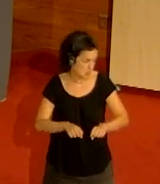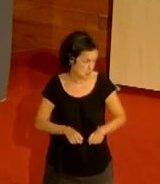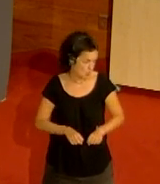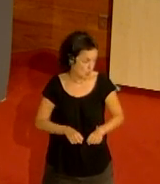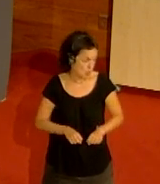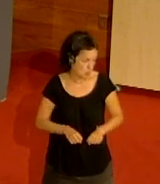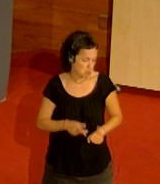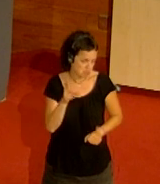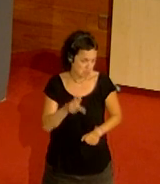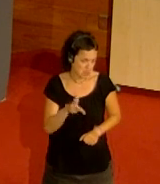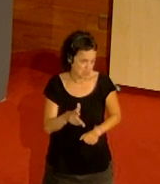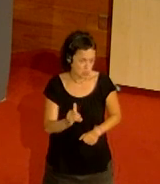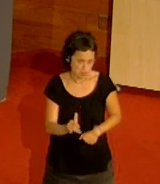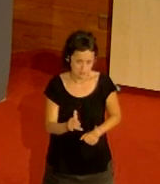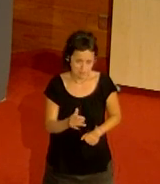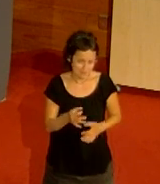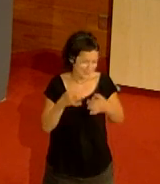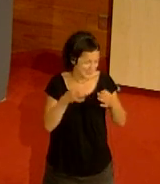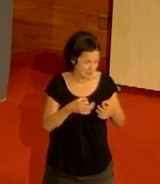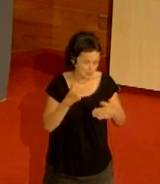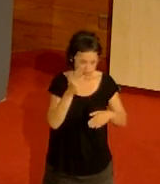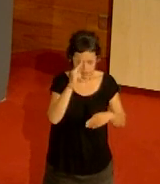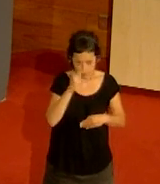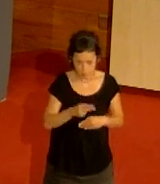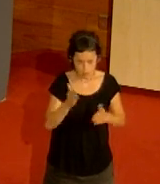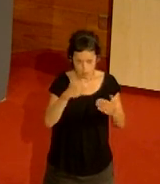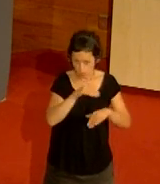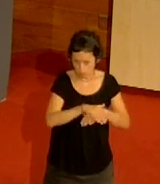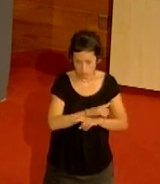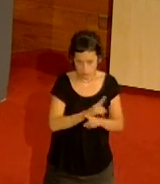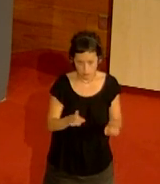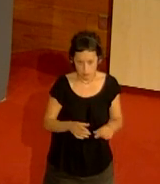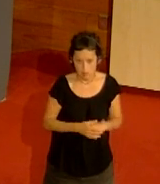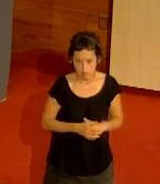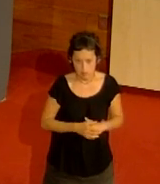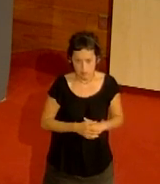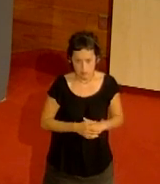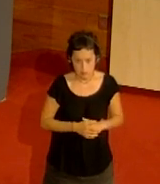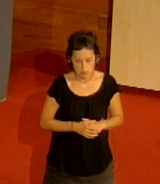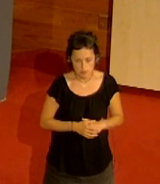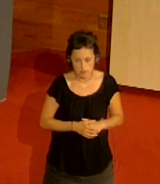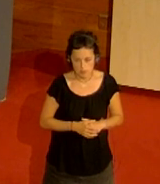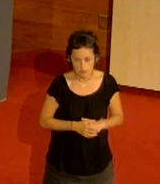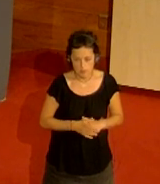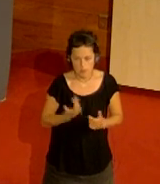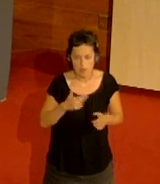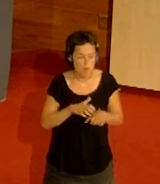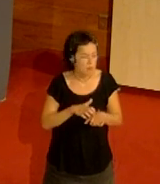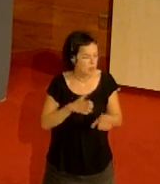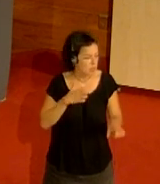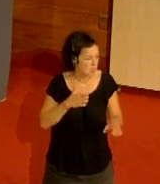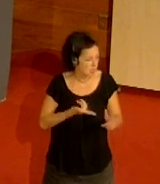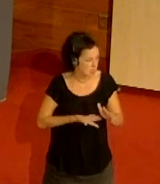caliente, sabemos que hay muchas cosas, ¿no? A ver, evidentemente las devoluciones en caliente son lamentables, no son la mayoría de los casos, evidentemente,